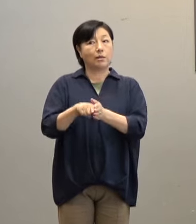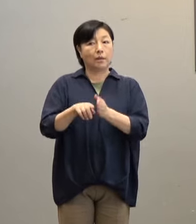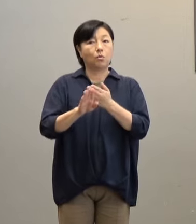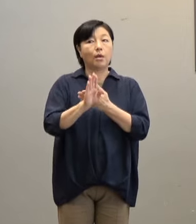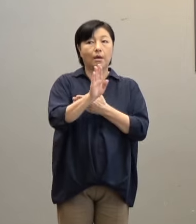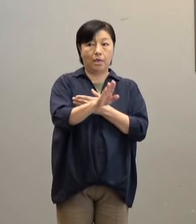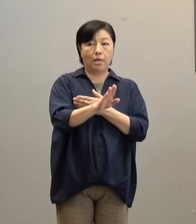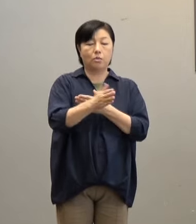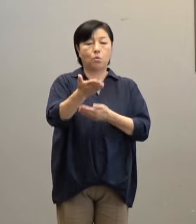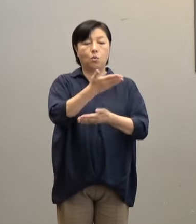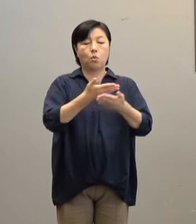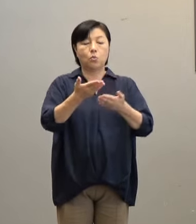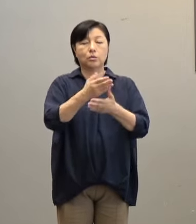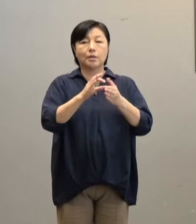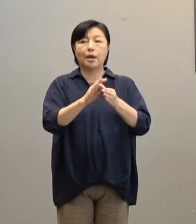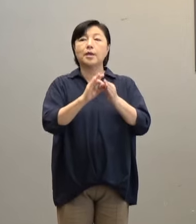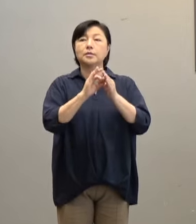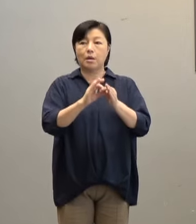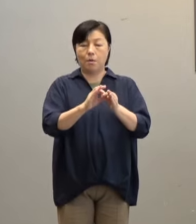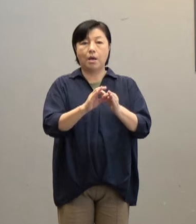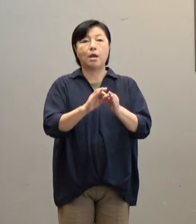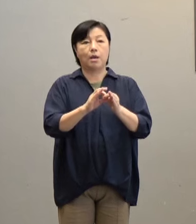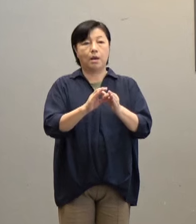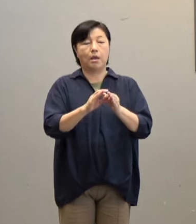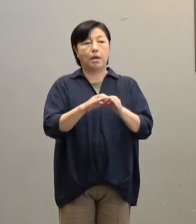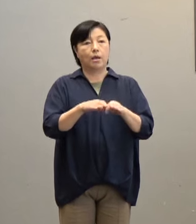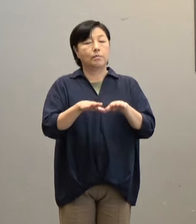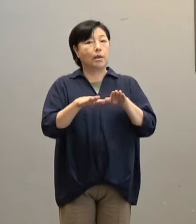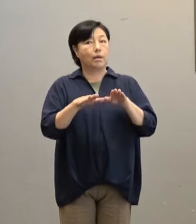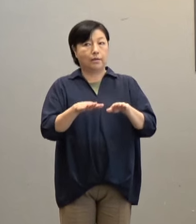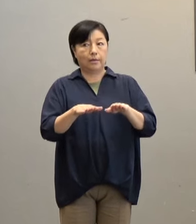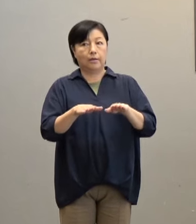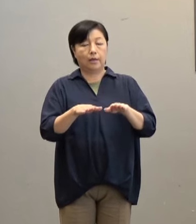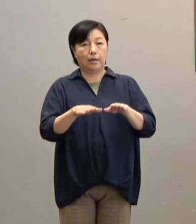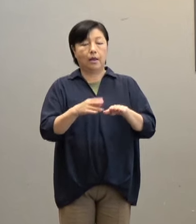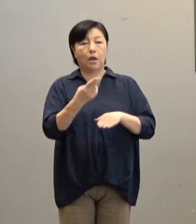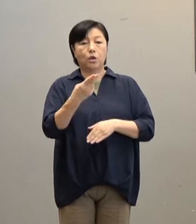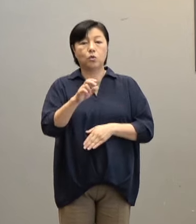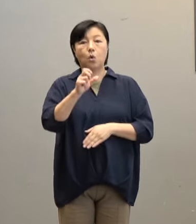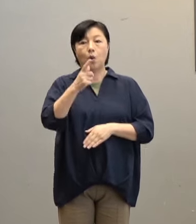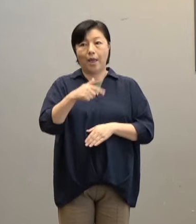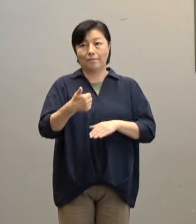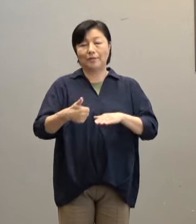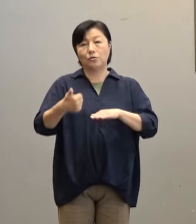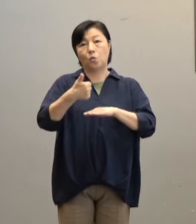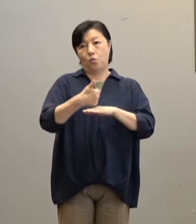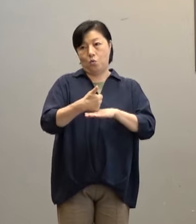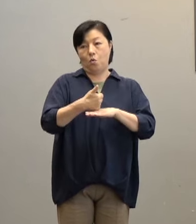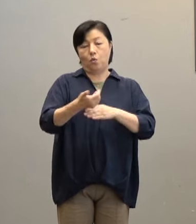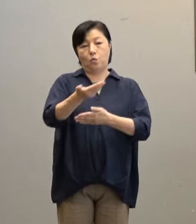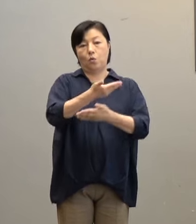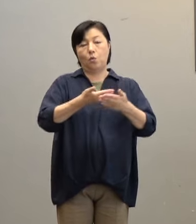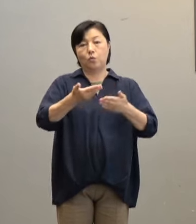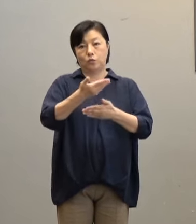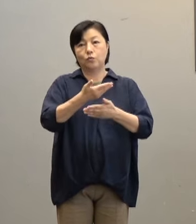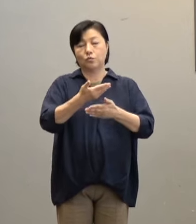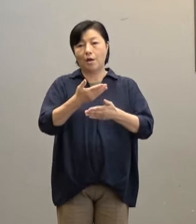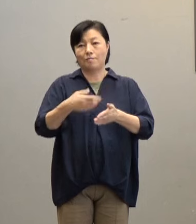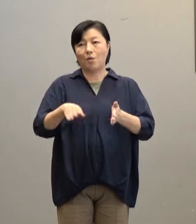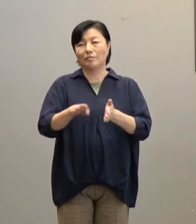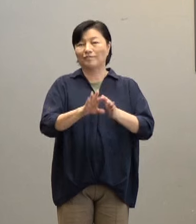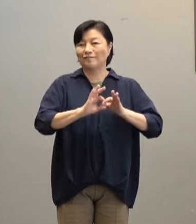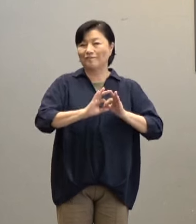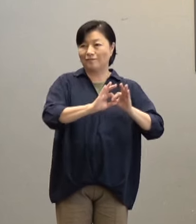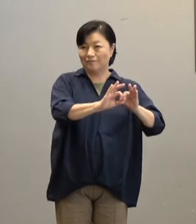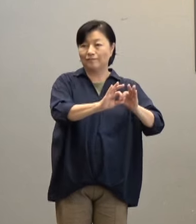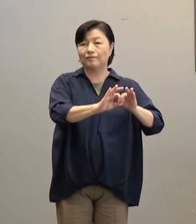これからの その交流の話に関してはですね、現桃園市長も含めてですね、交流はしっかり継続されておりますし、